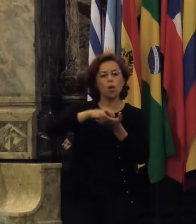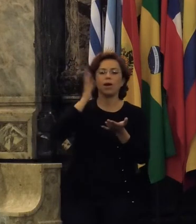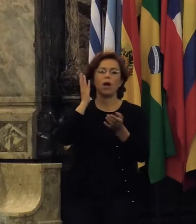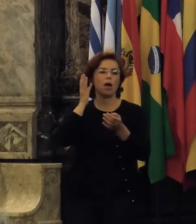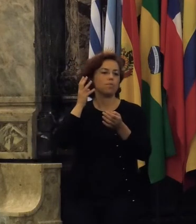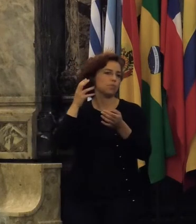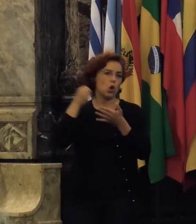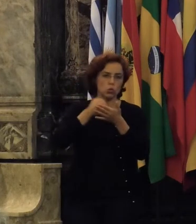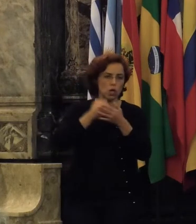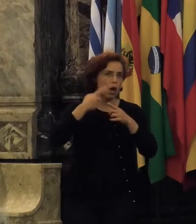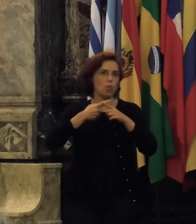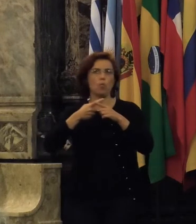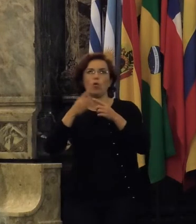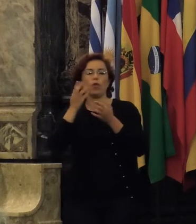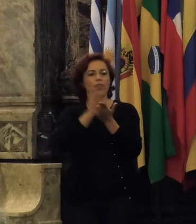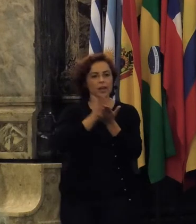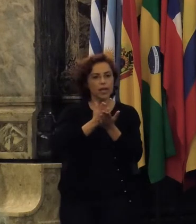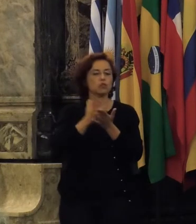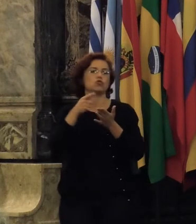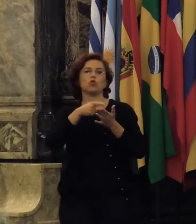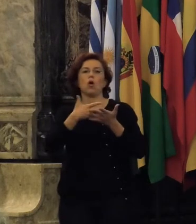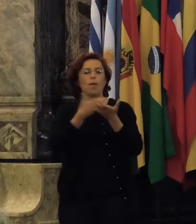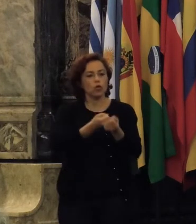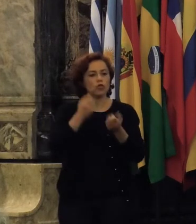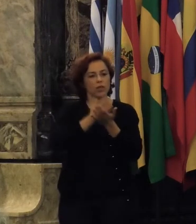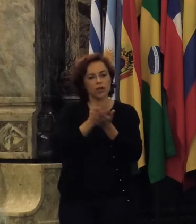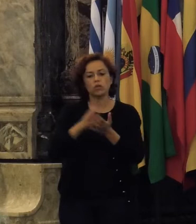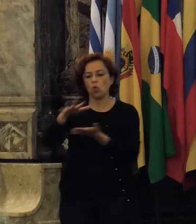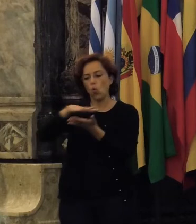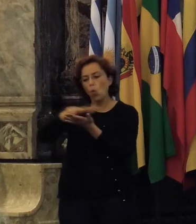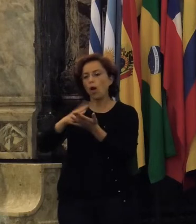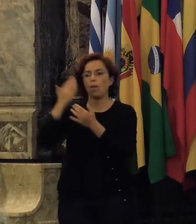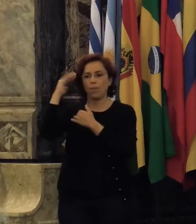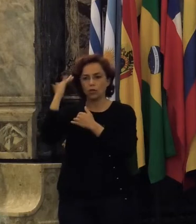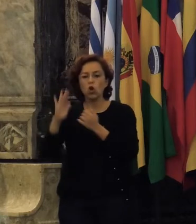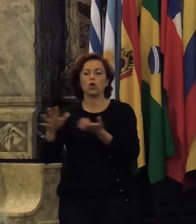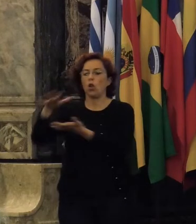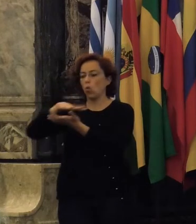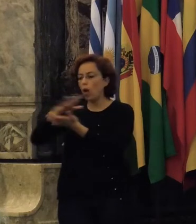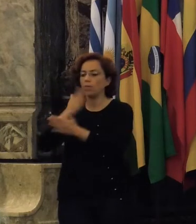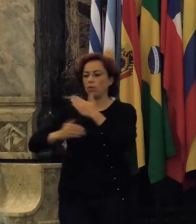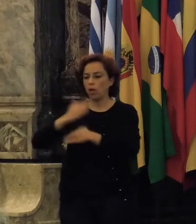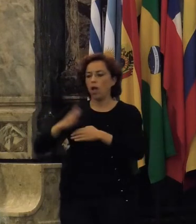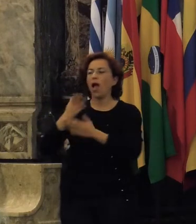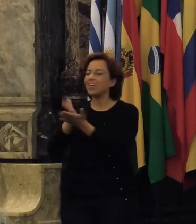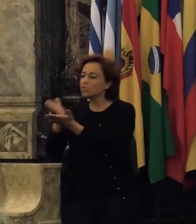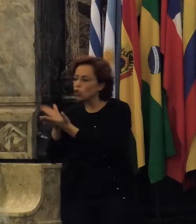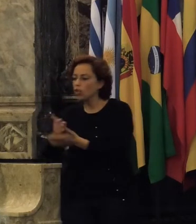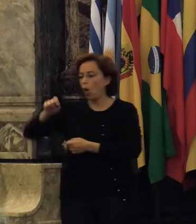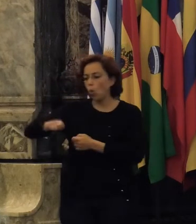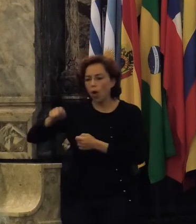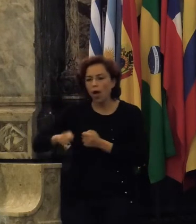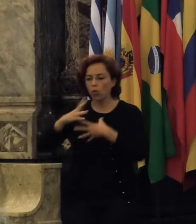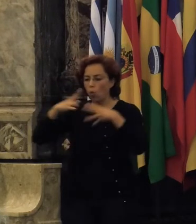derechos, espacios con adultos mayores, espacios con personas con discapacidad, juzgados, asesorías y defensorías,